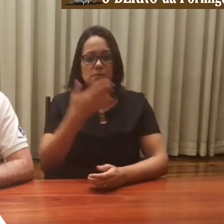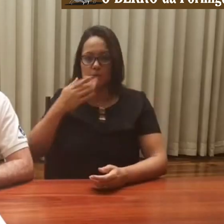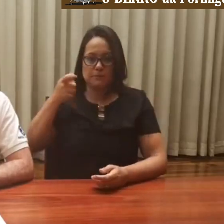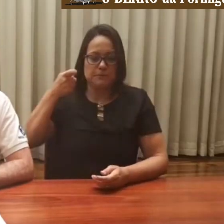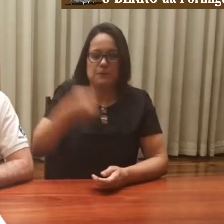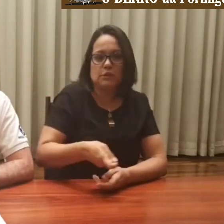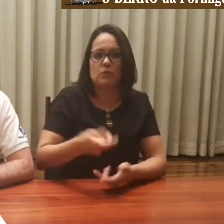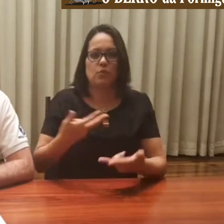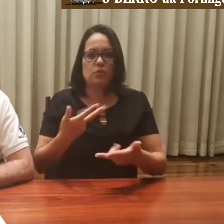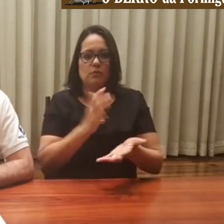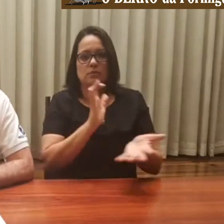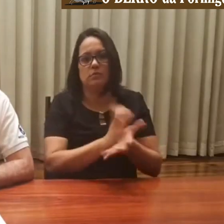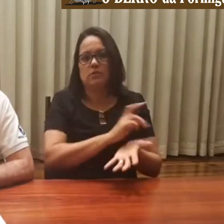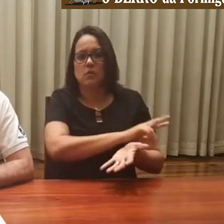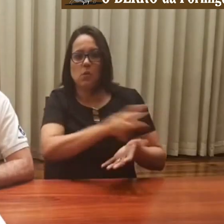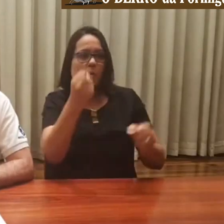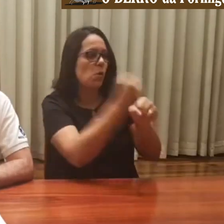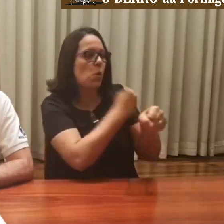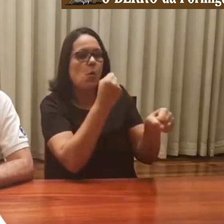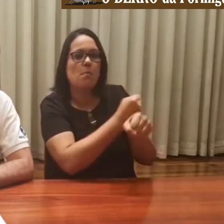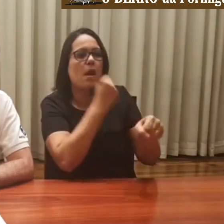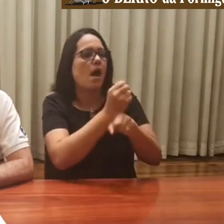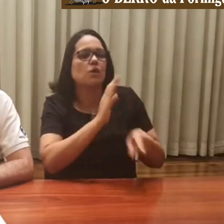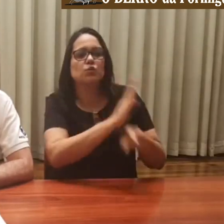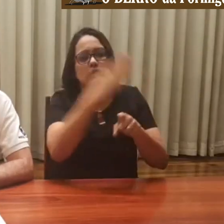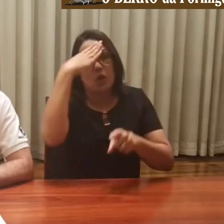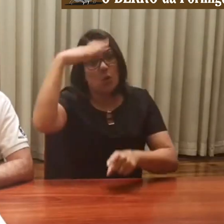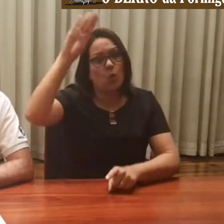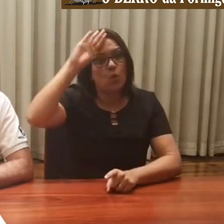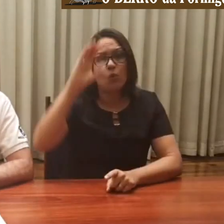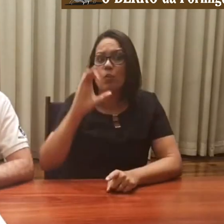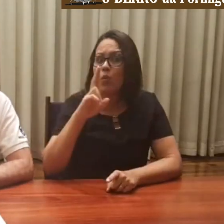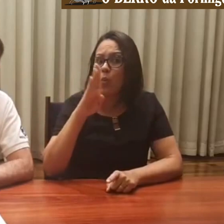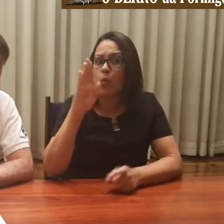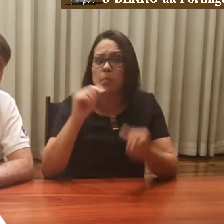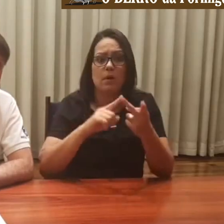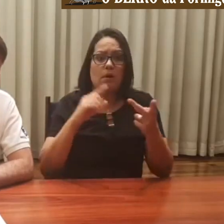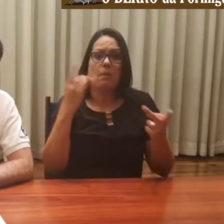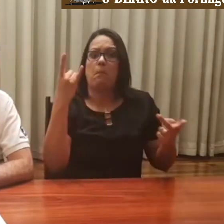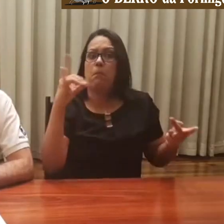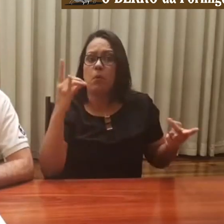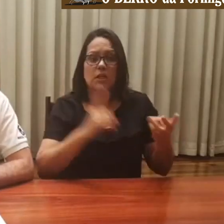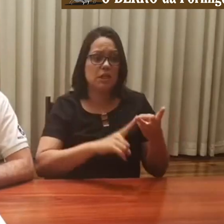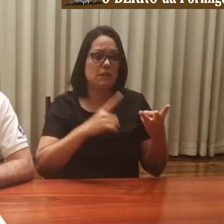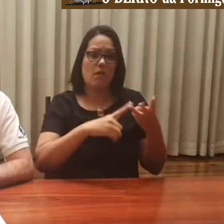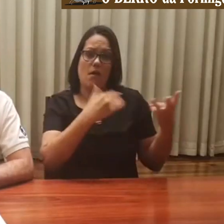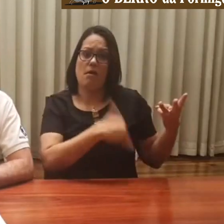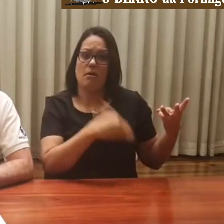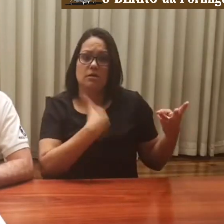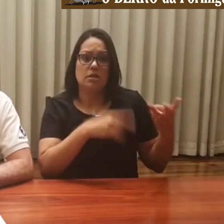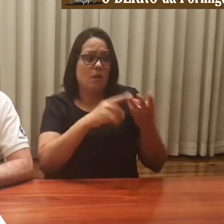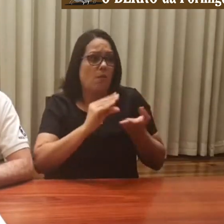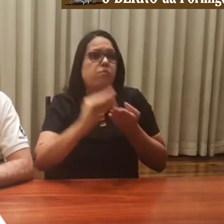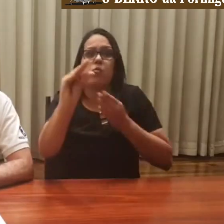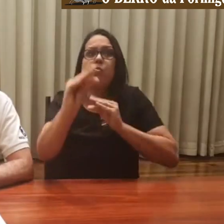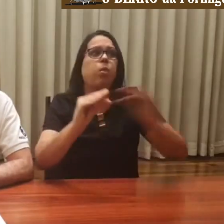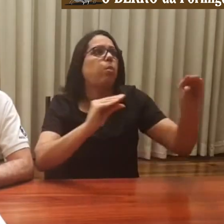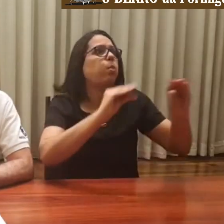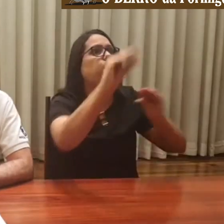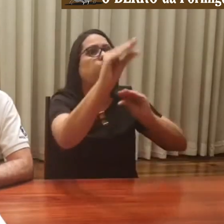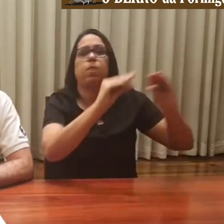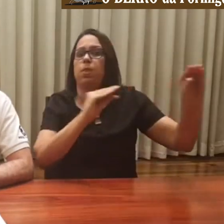né? Para fazer porto lá em Cuba, dinheiro para Bolívia, dinheiro para Argentina, da Cristina Kirchner, dinheiro para